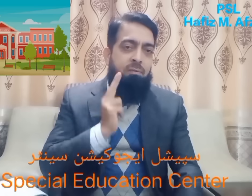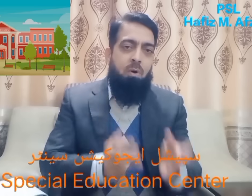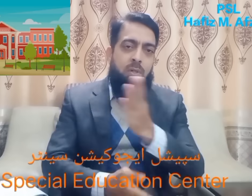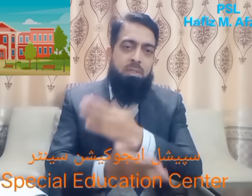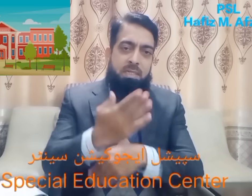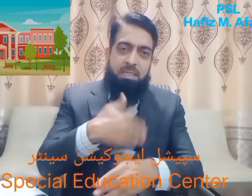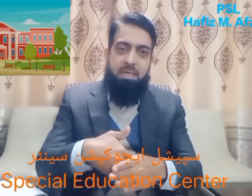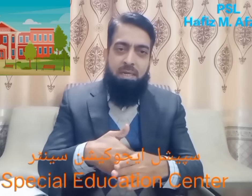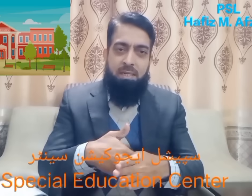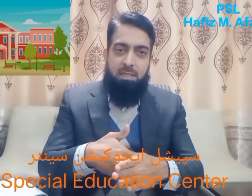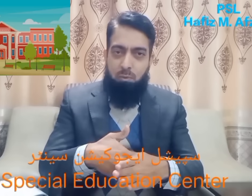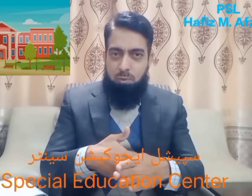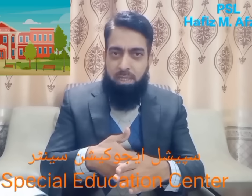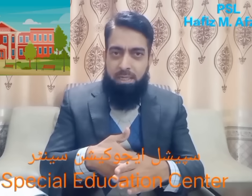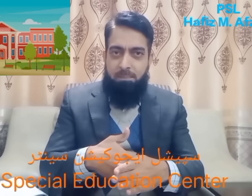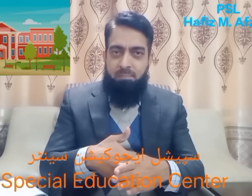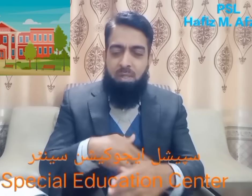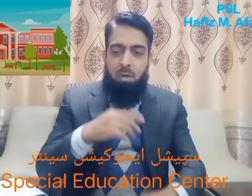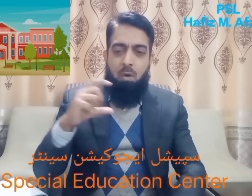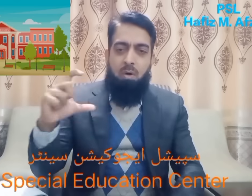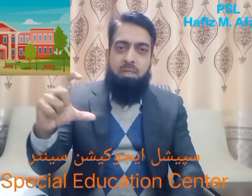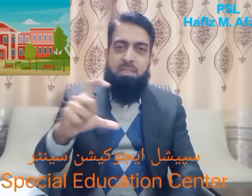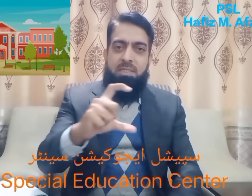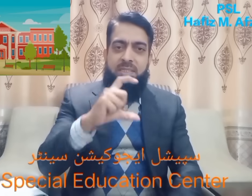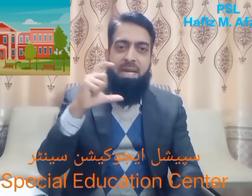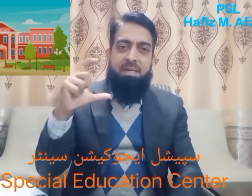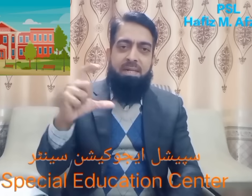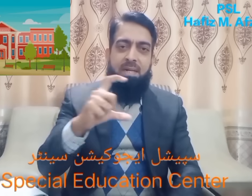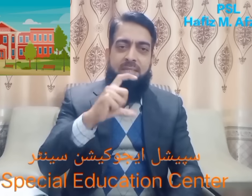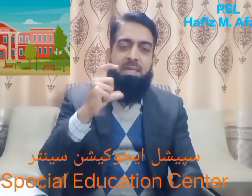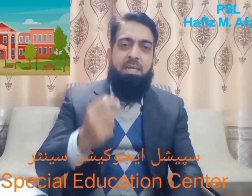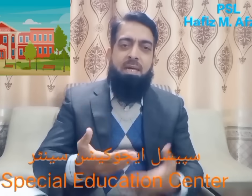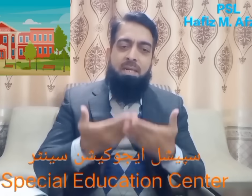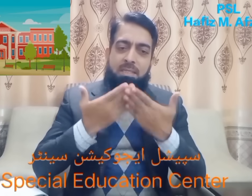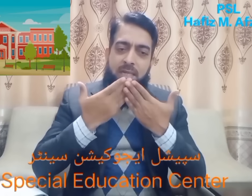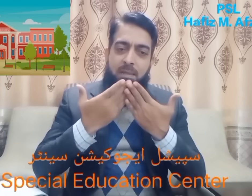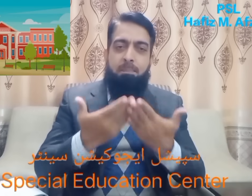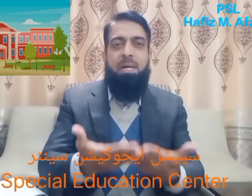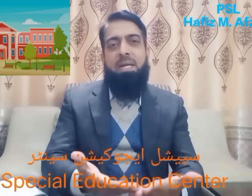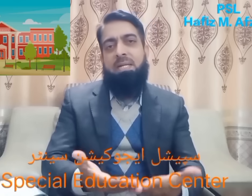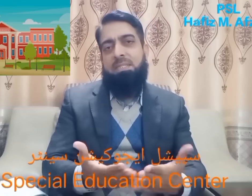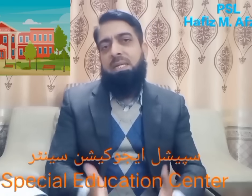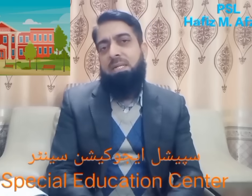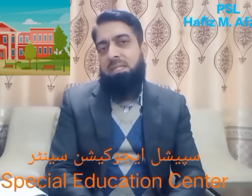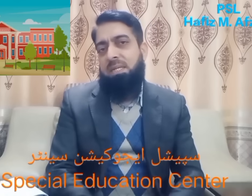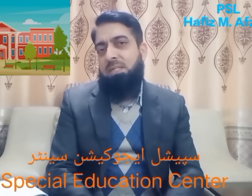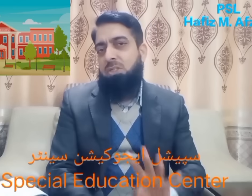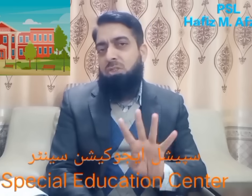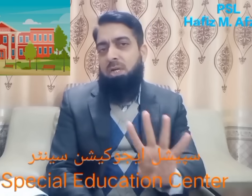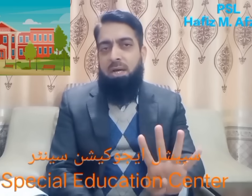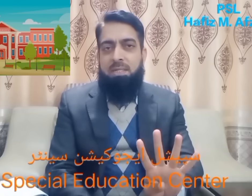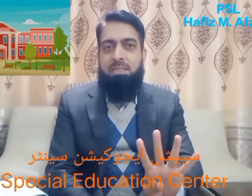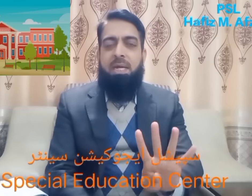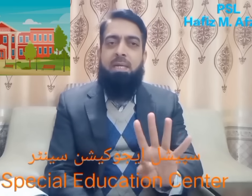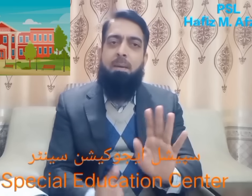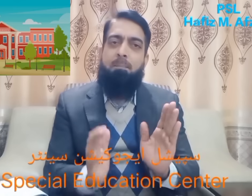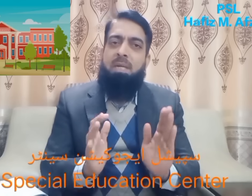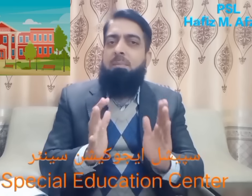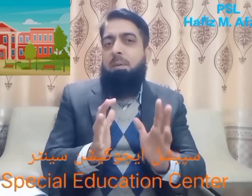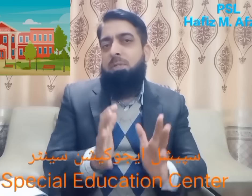डेफ और ये साइन करके 2 साइन, और सेंटर का साइन करके साथ पढ़ने का साइन कर देंगे। ये 4 साइन हम मिनिमम